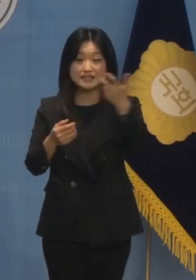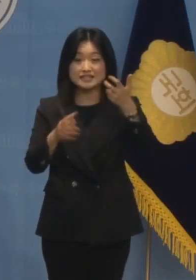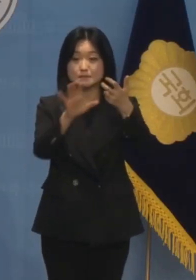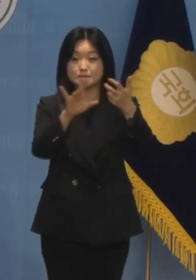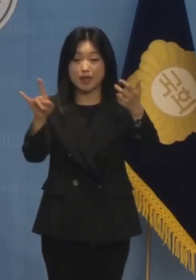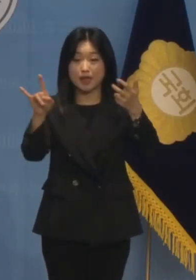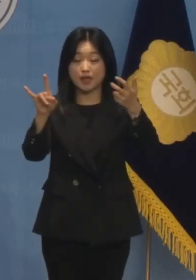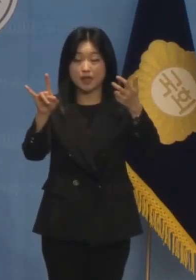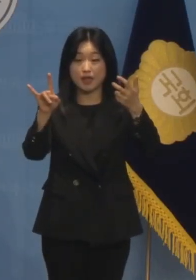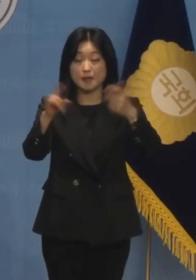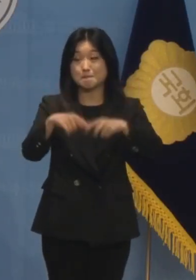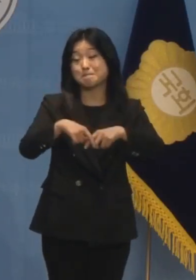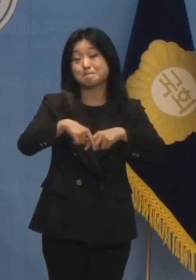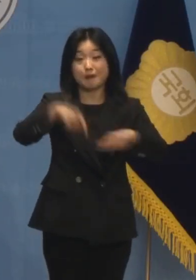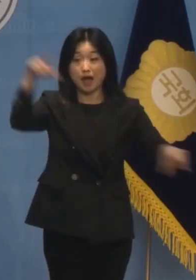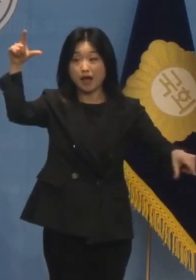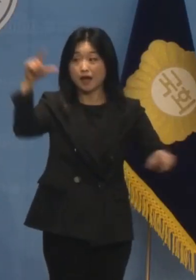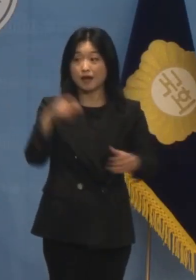늘었습니다.